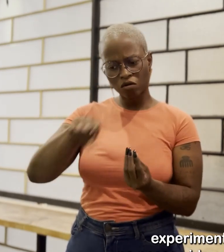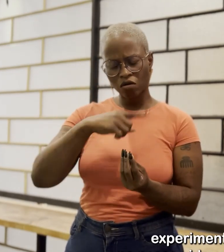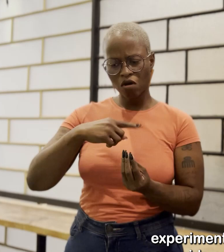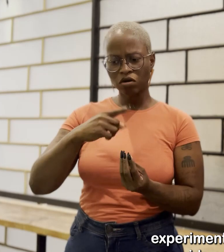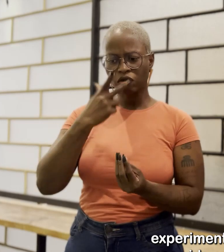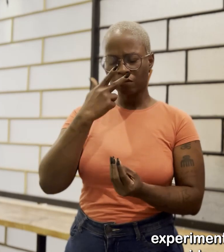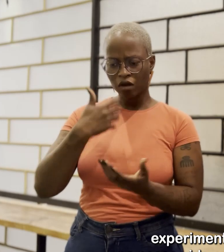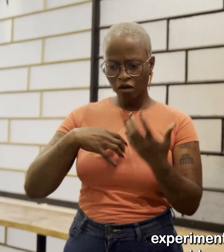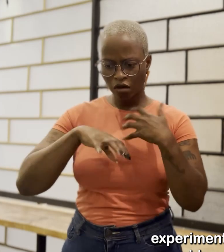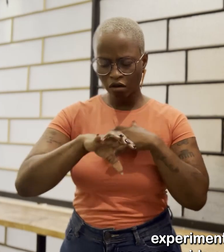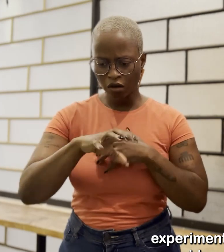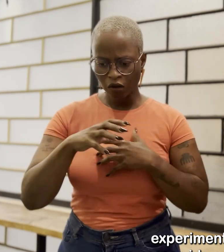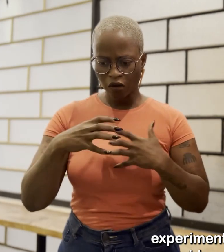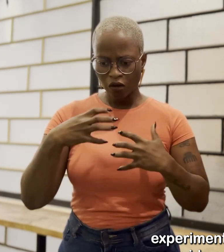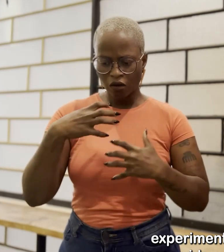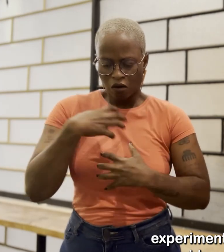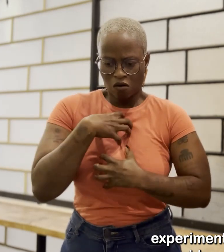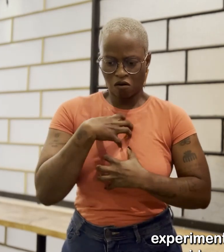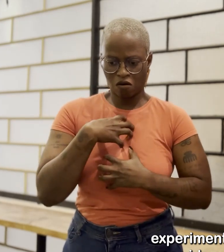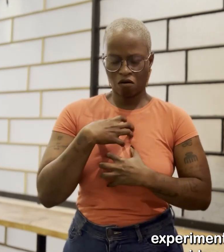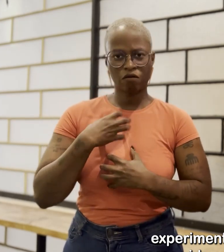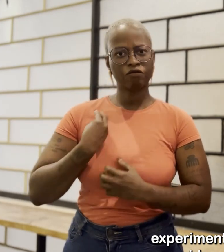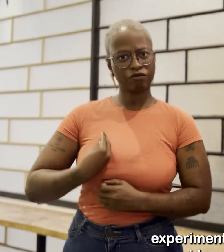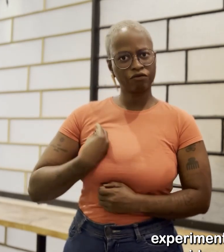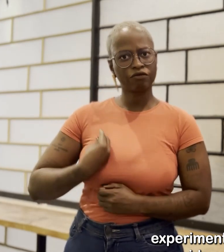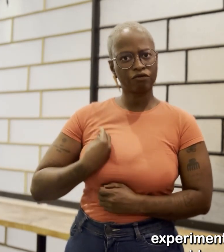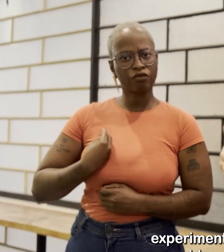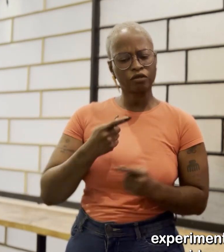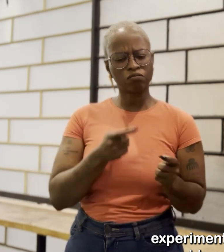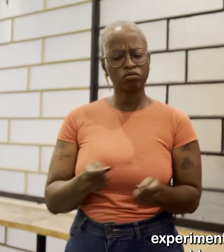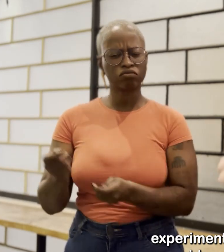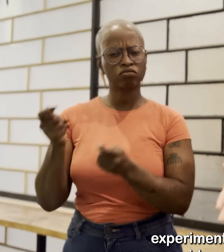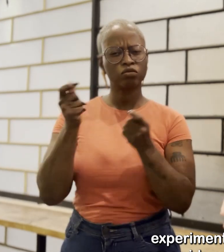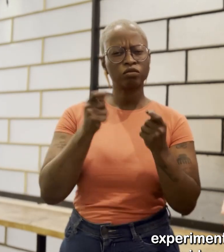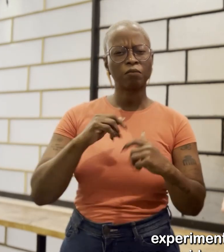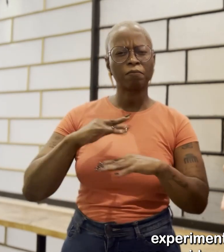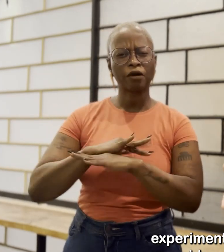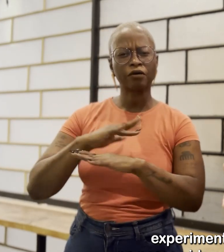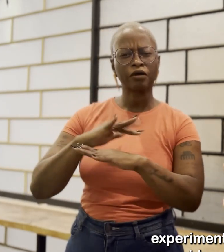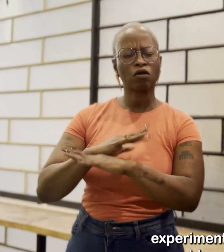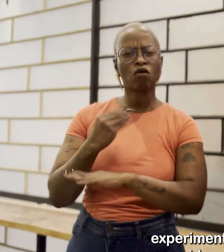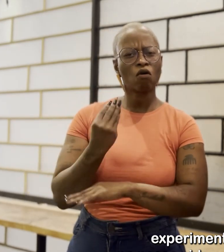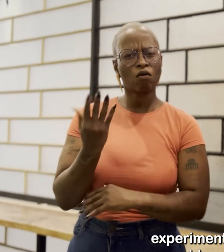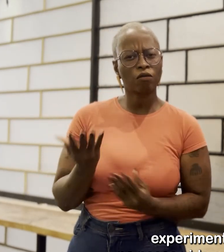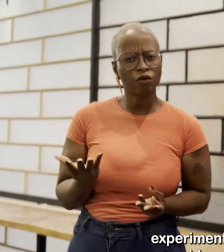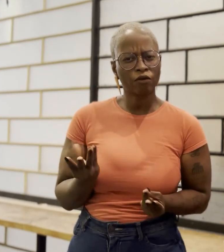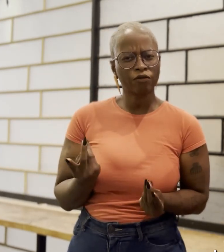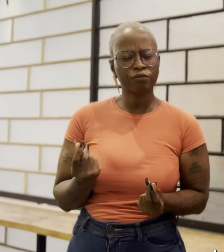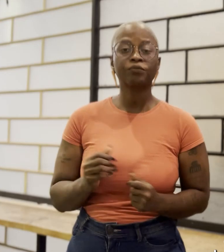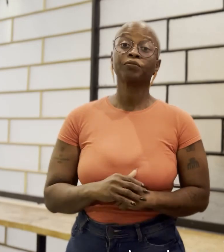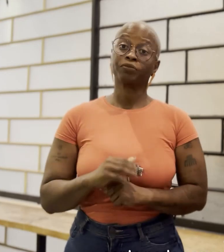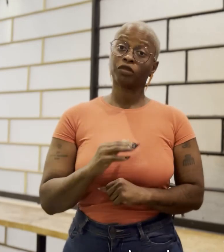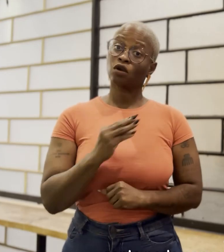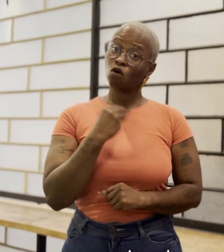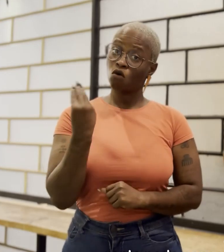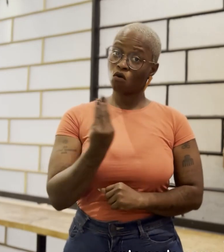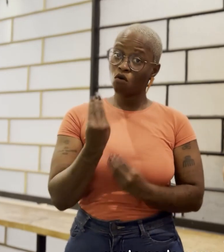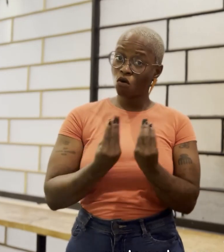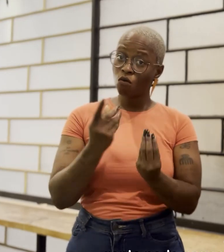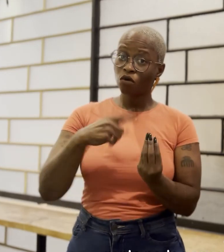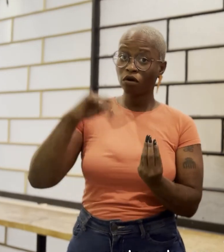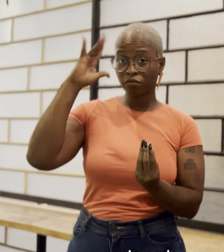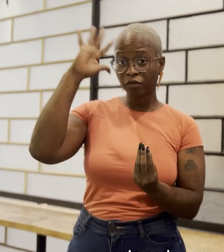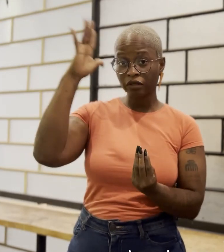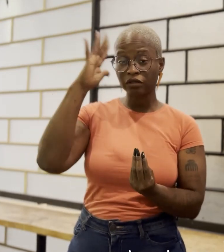experimenta esses estados na nossa vida cotidiana nas cidades e como a gente pode pensar